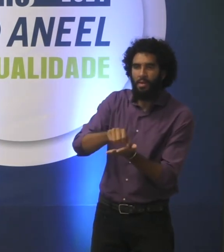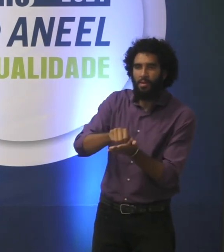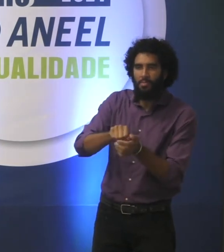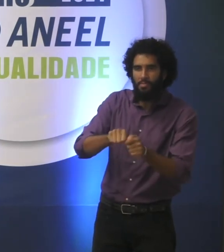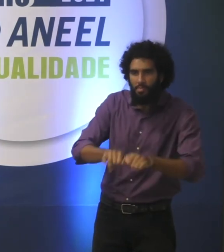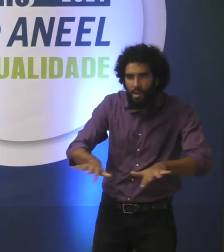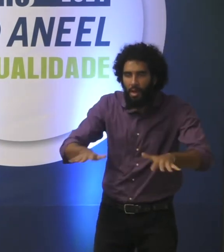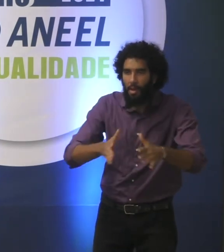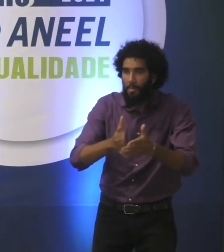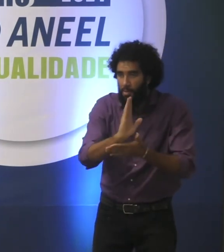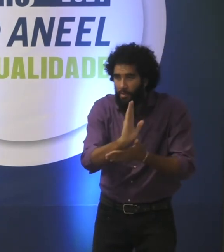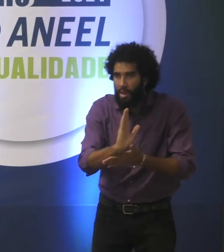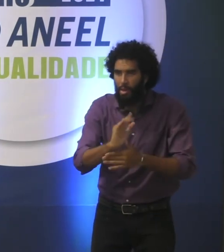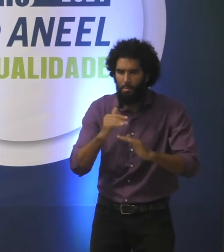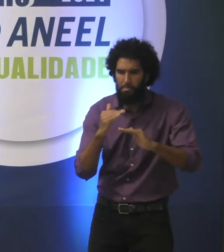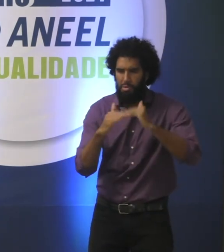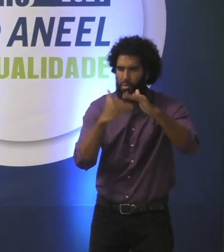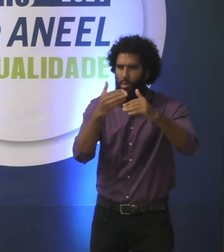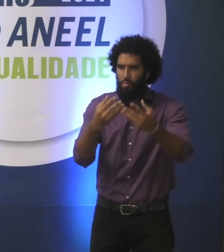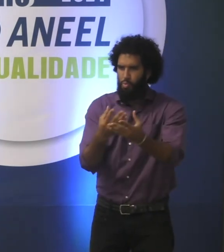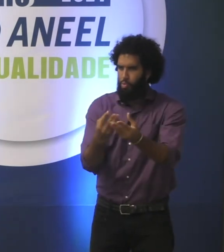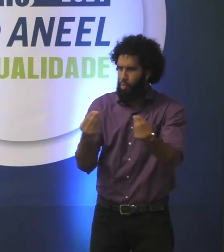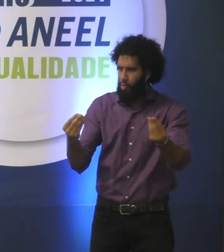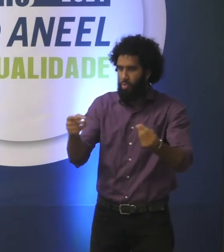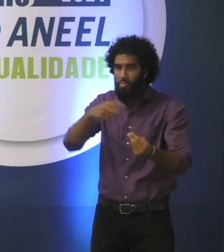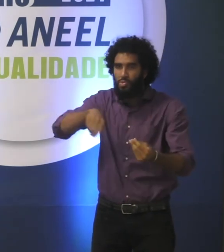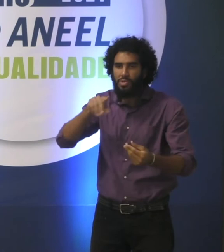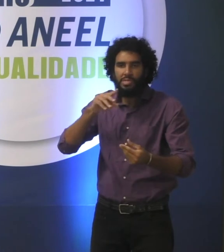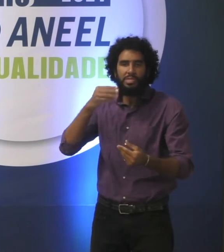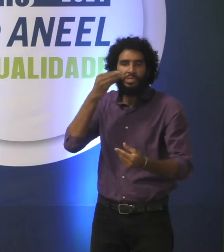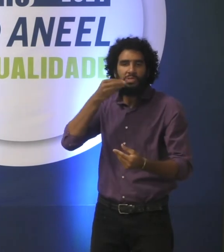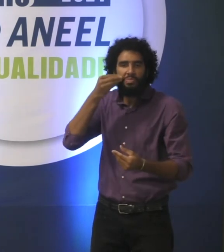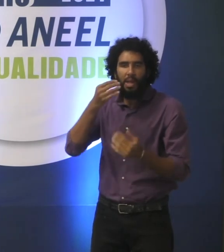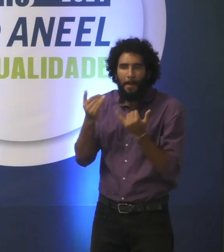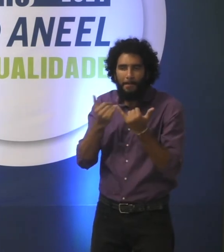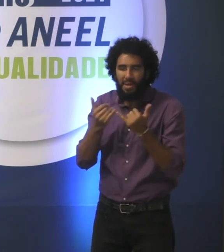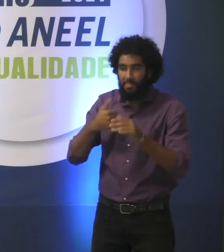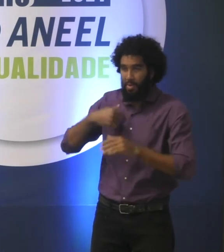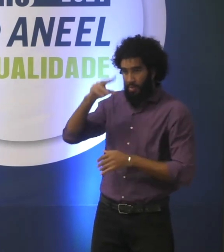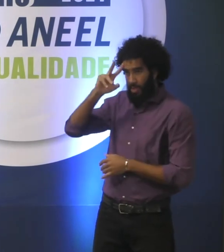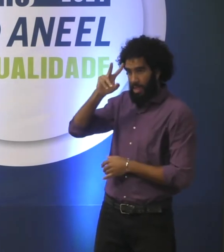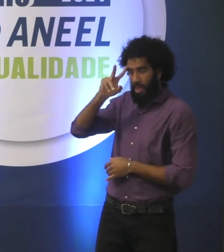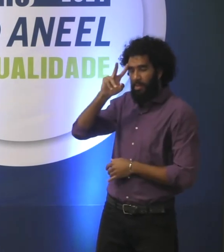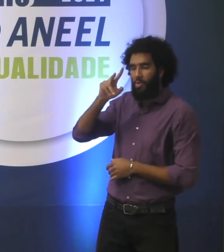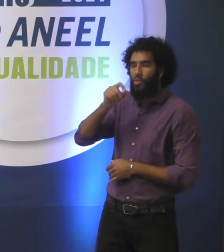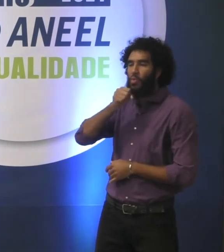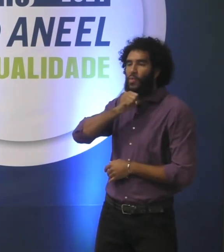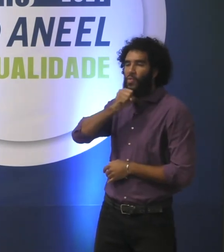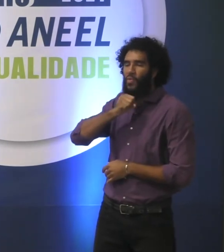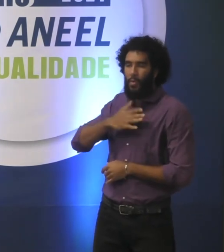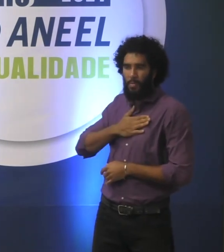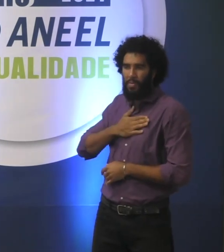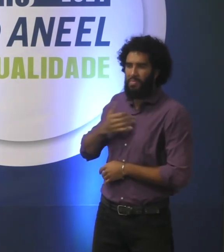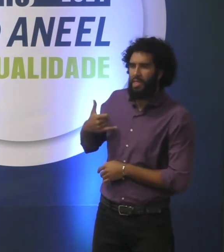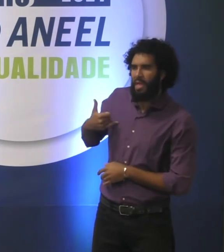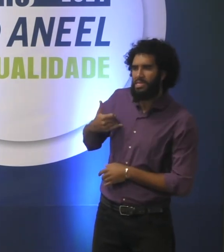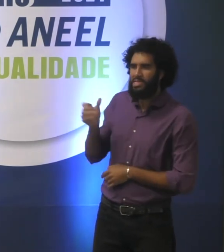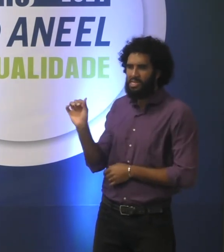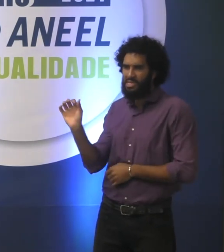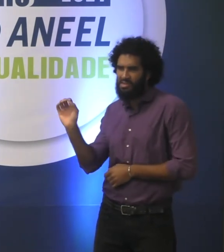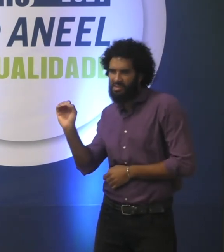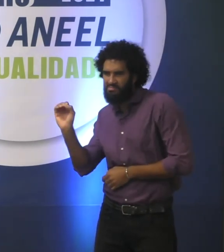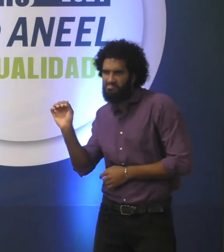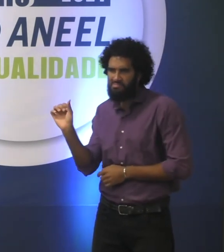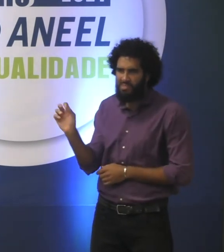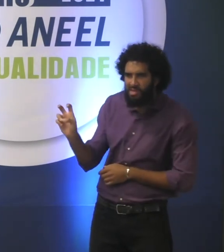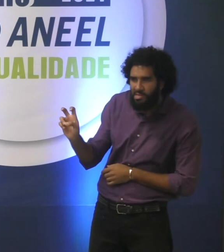muito. Me lembro, todos aqui devem ter uma história parecida, me lembro do meu avô, que até os 60, 65 anos, morou numa casa que não